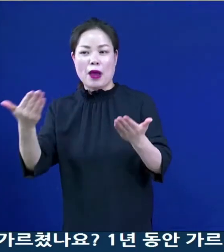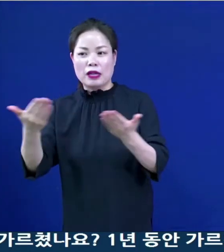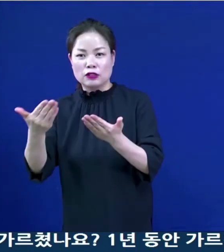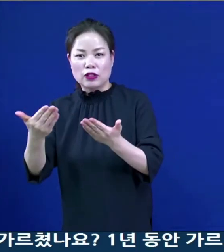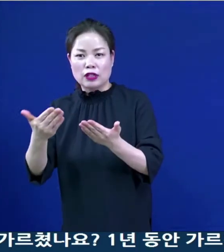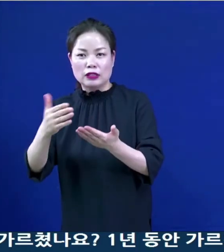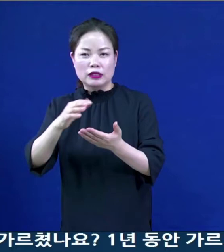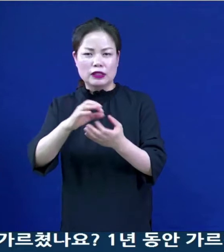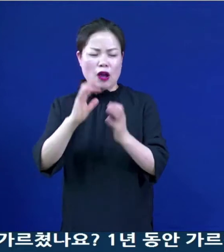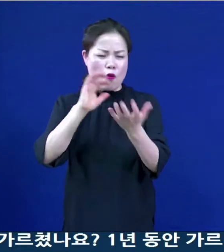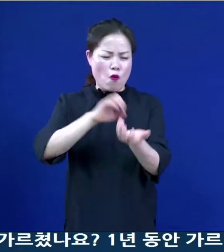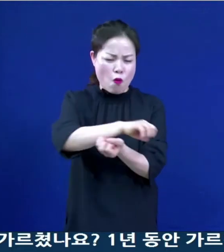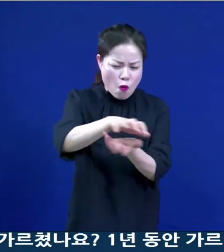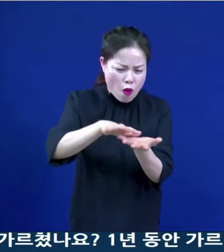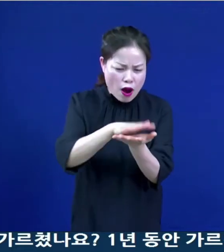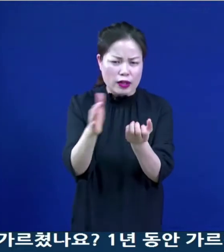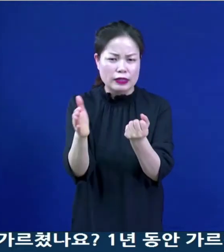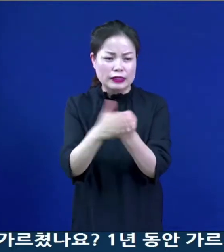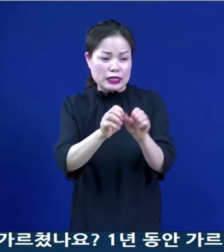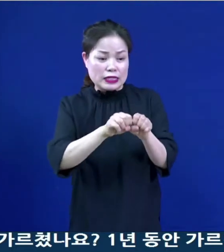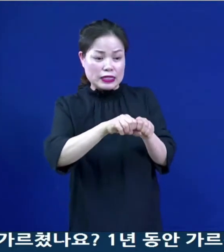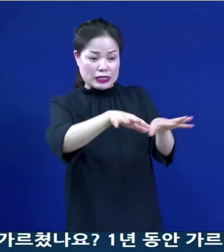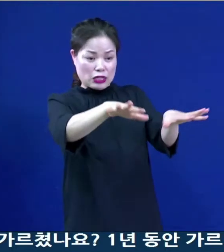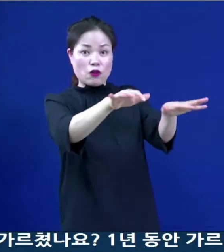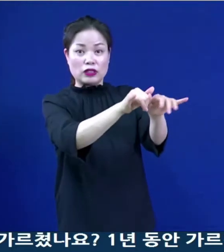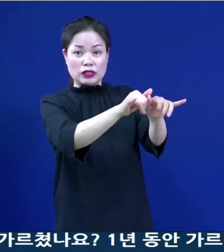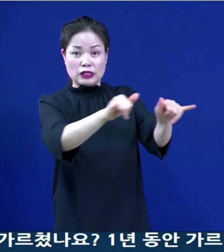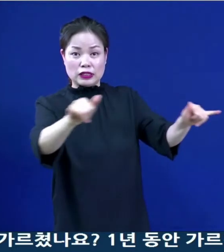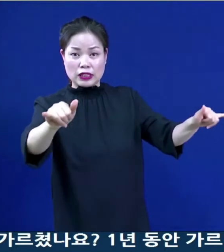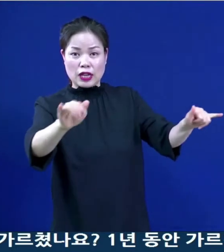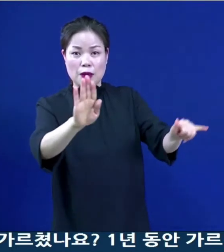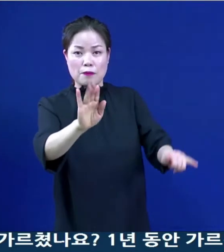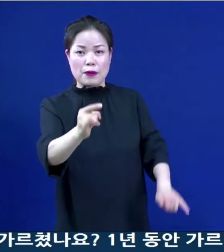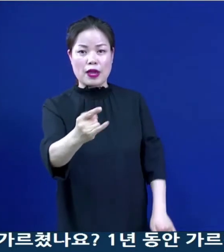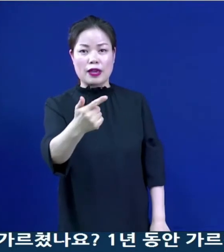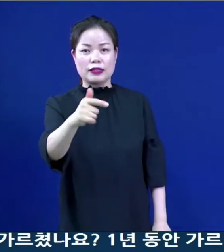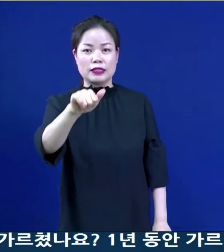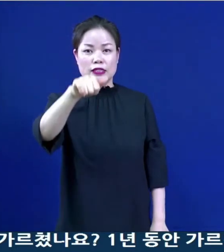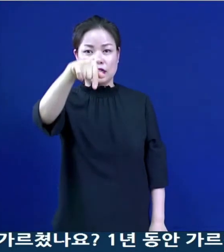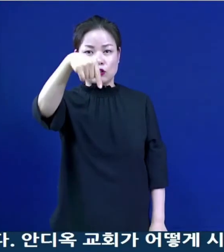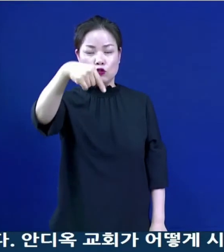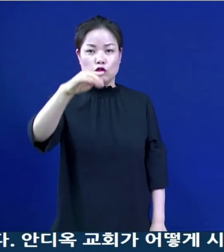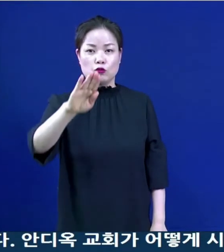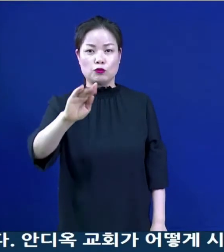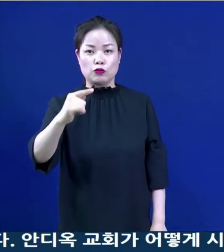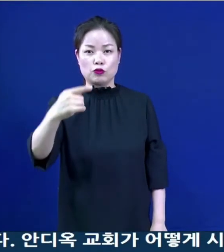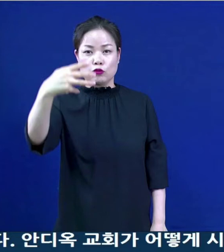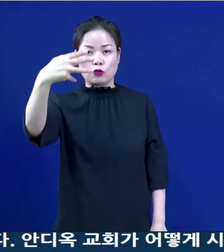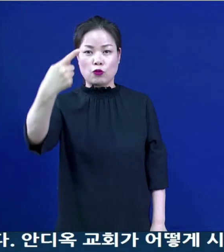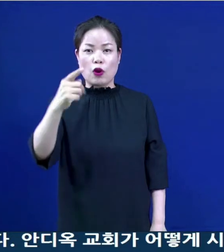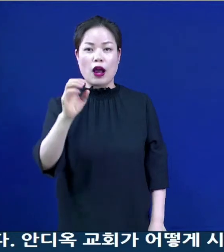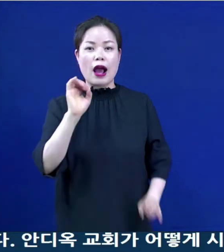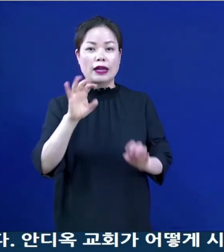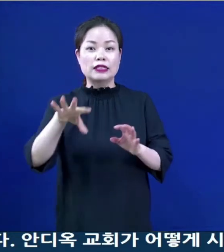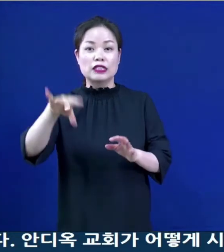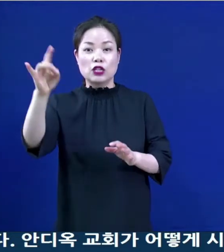일어난 환란으로 말미암아 흩어진 자들이 베니게와 구브로와 안디옥까지